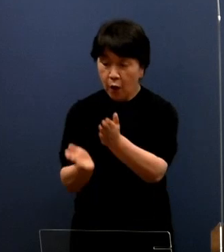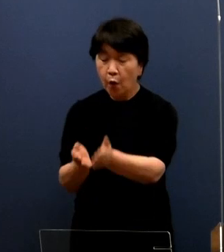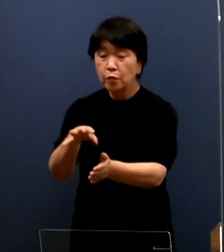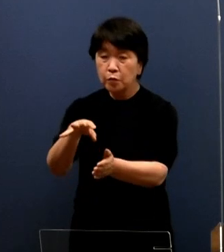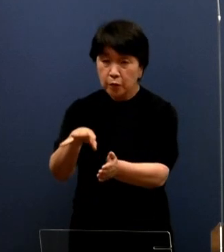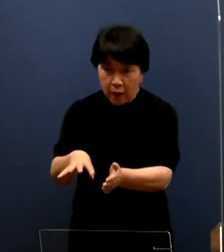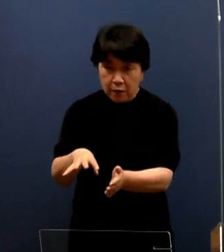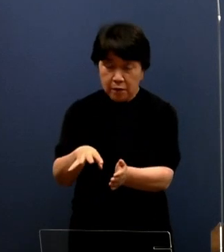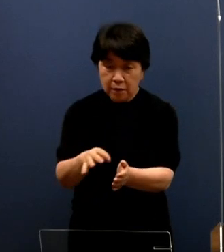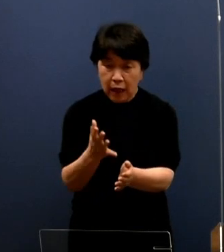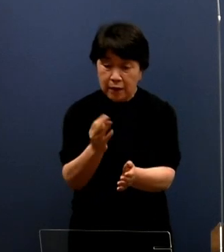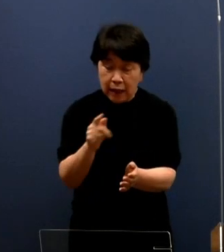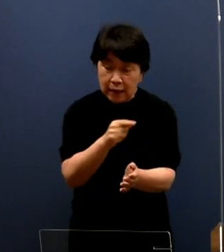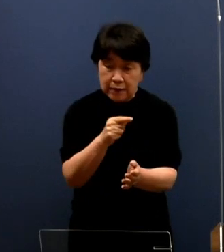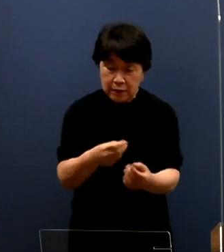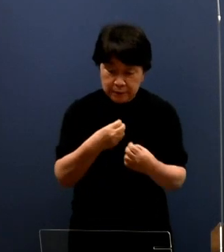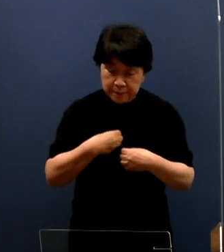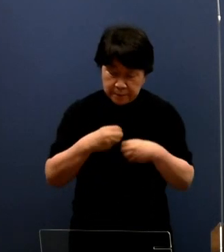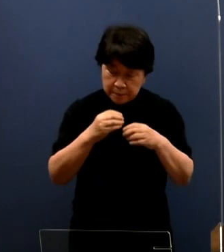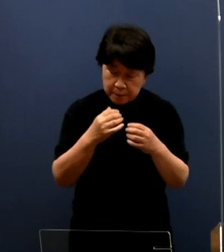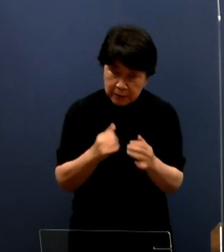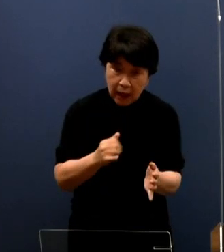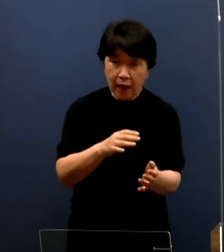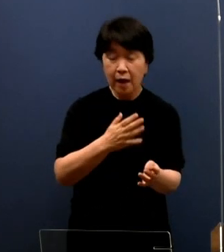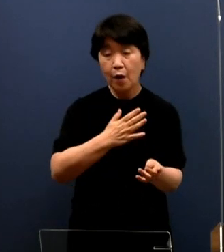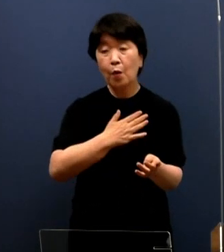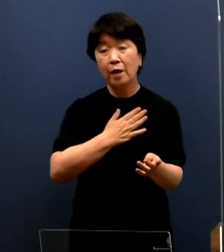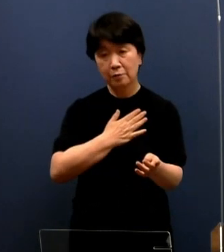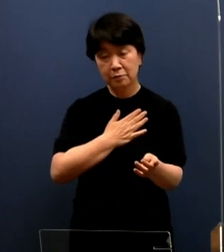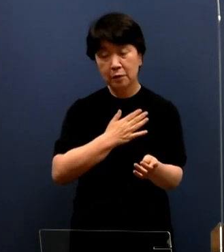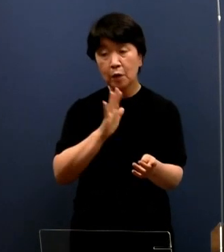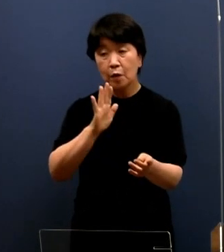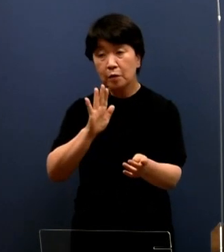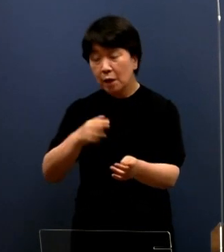分かるわけですよ、必ず。でも飲食店というのは、